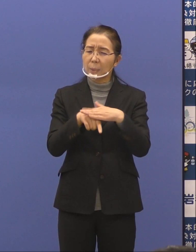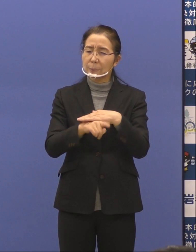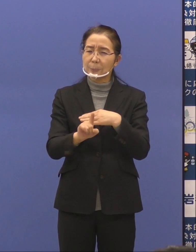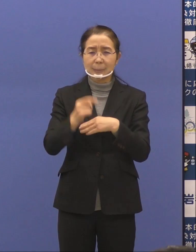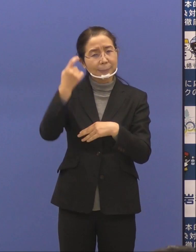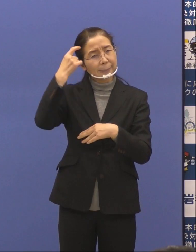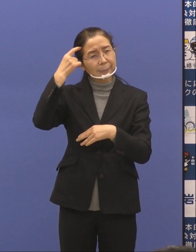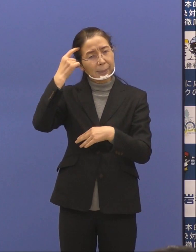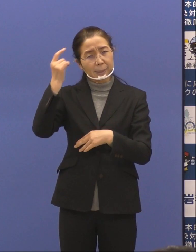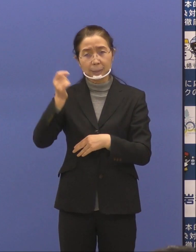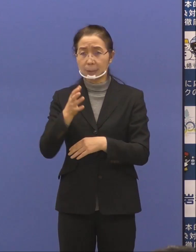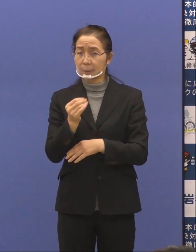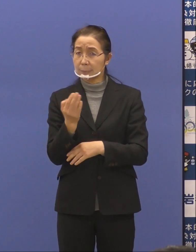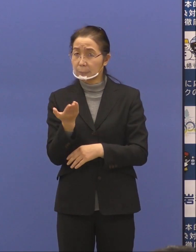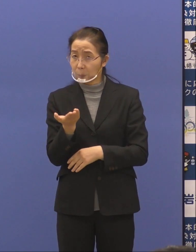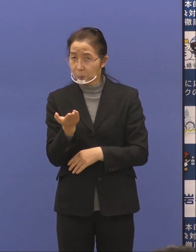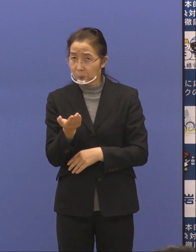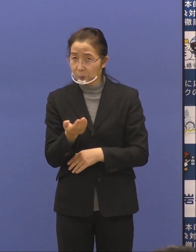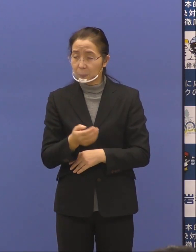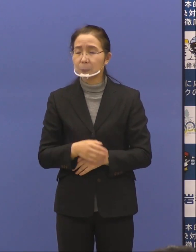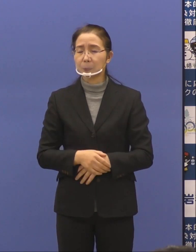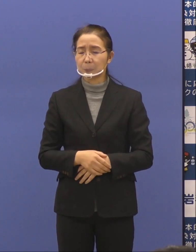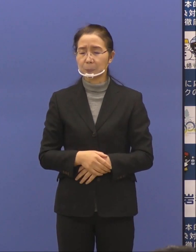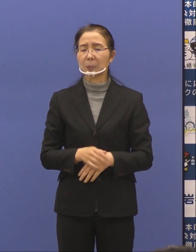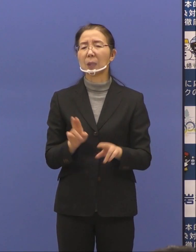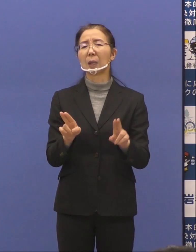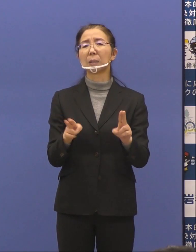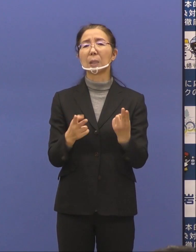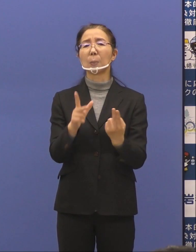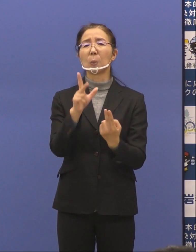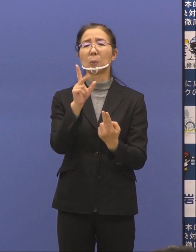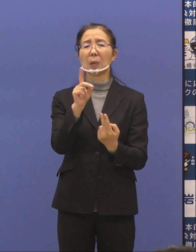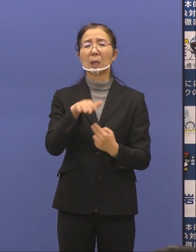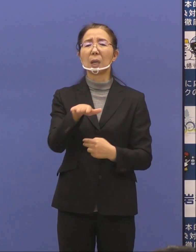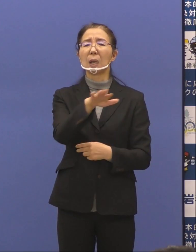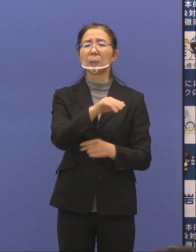考えていらっしゃるか。 専門家の皆さんも言ってますが、